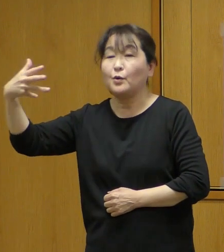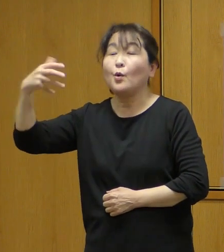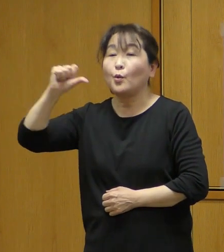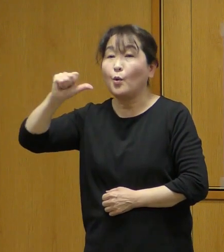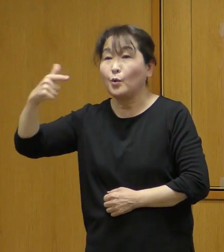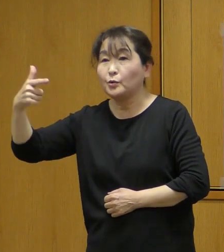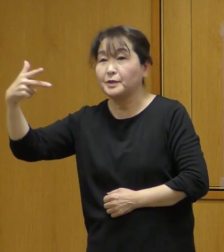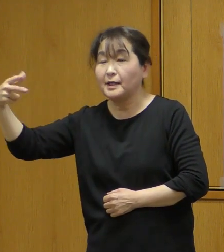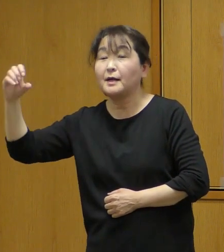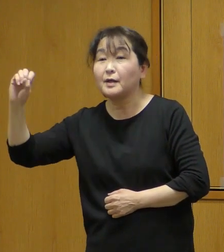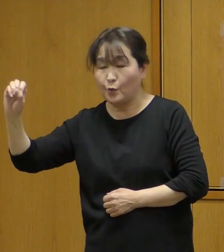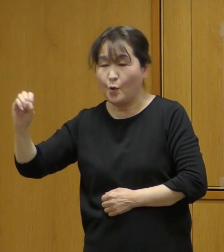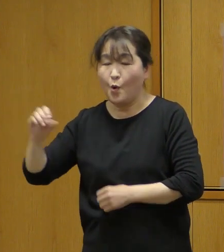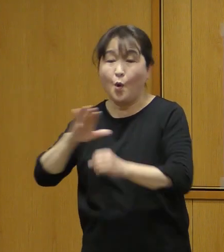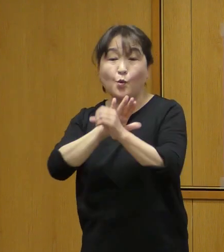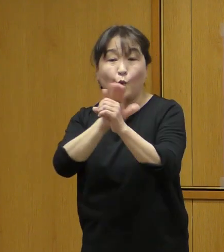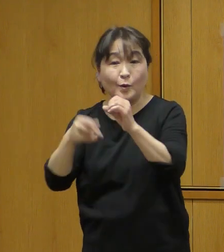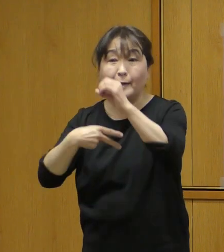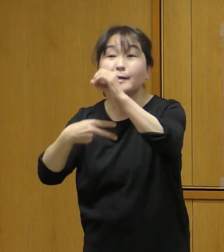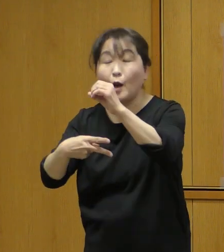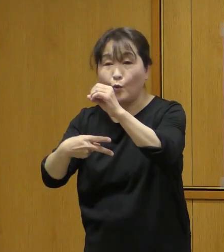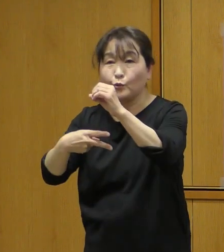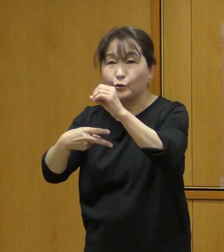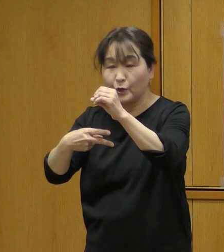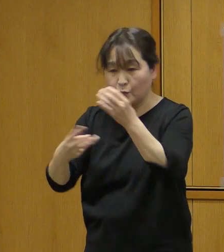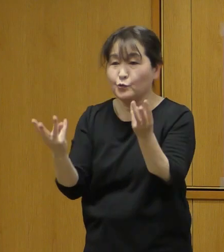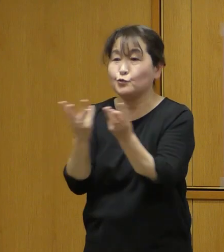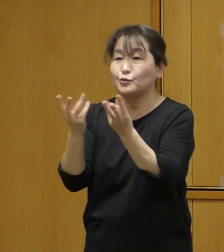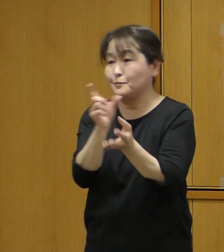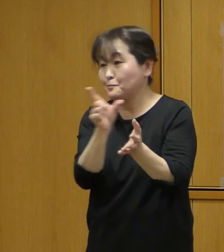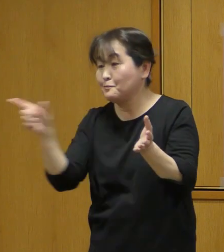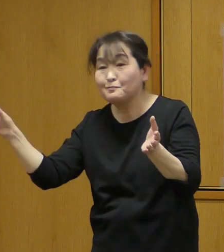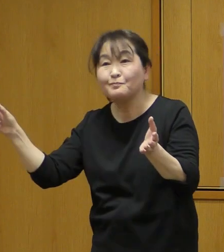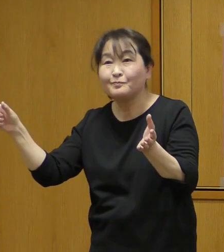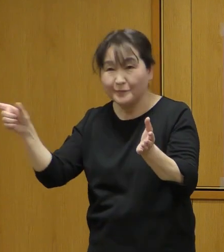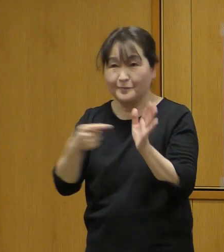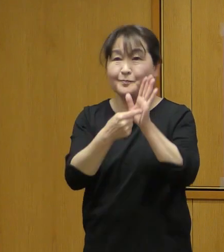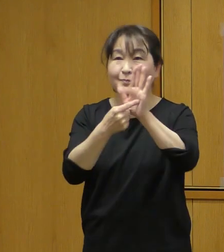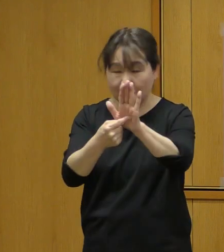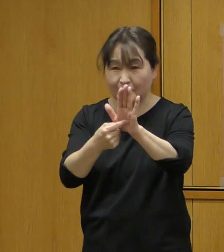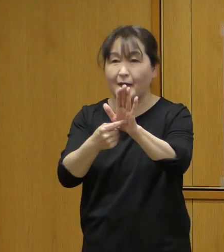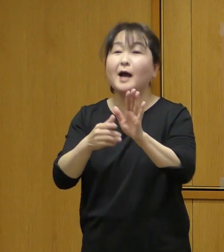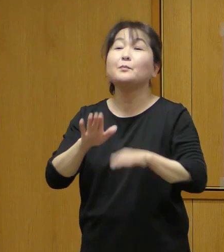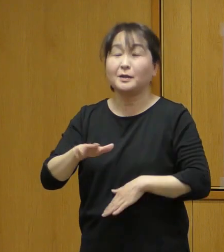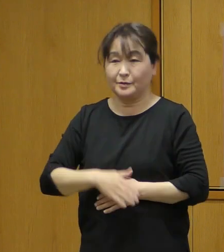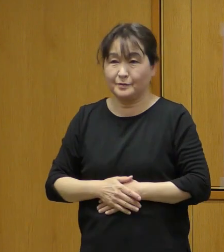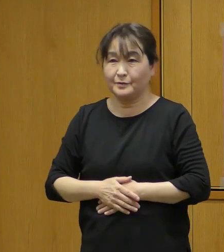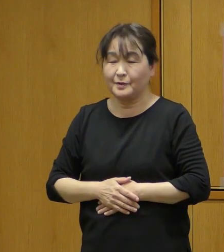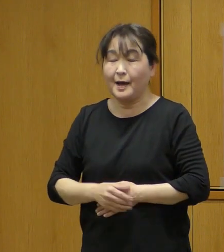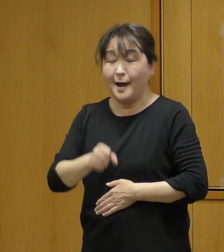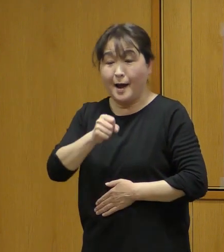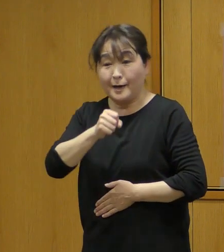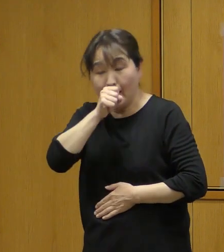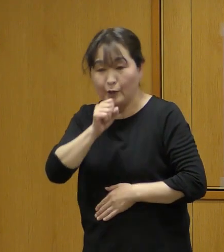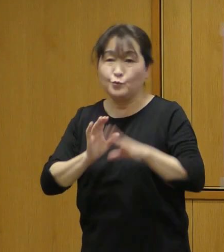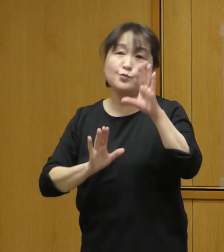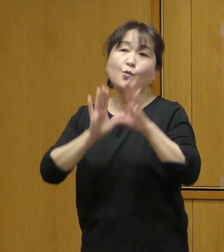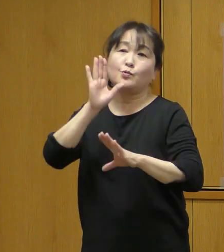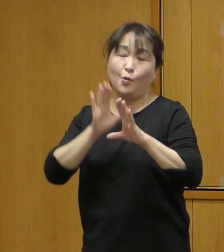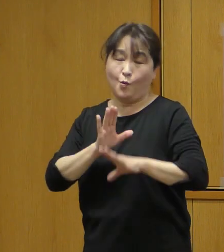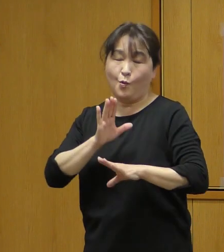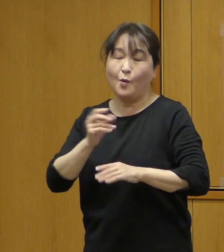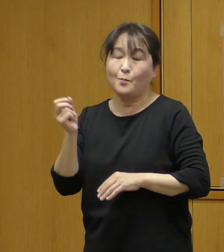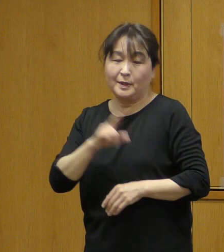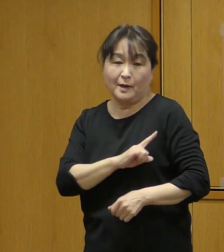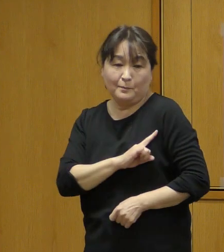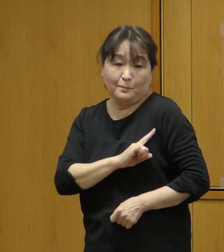0985-78-5670コロナゼロというふうに開設をしたところでございまして、風邪の症状や